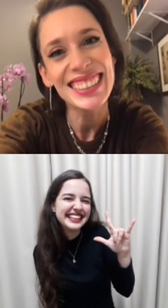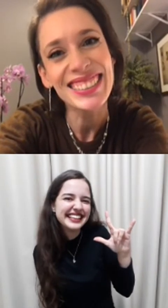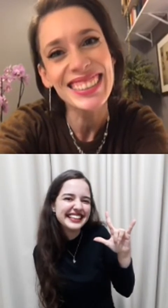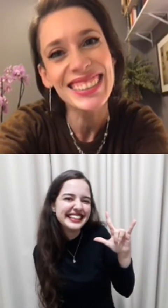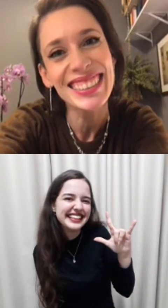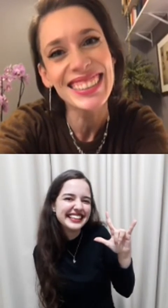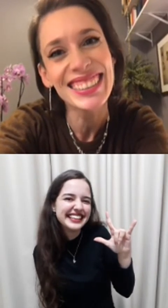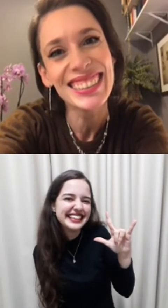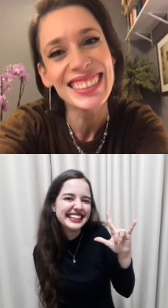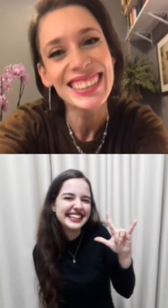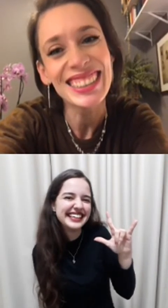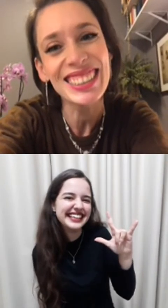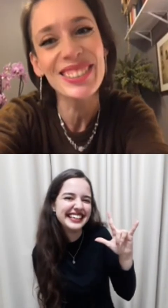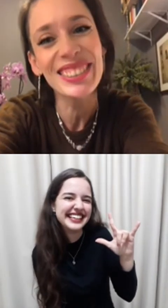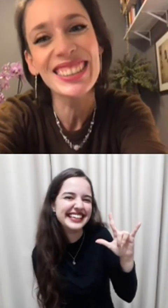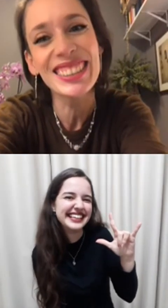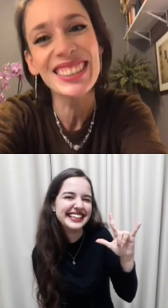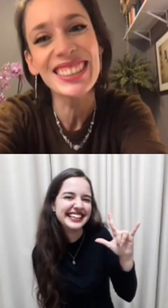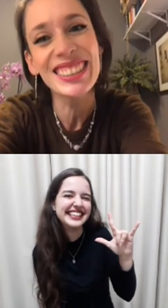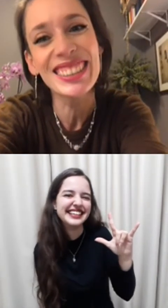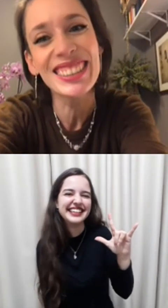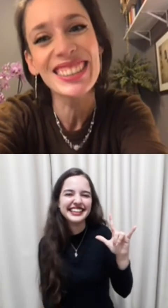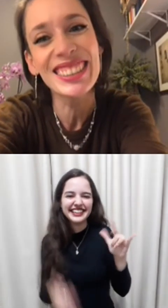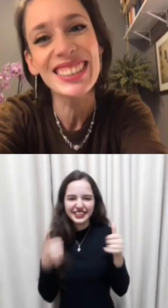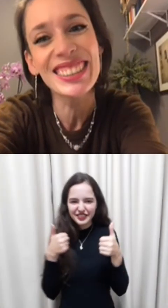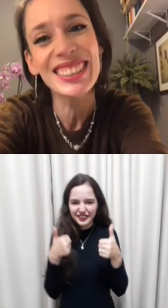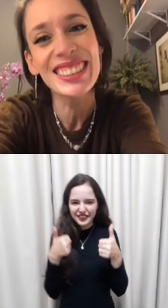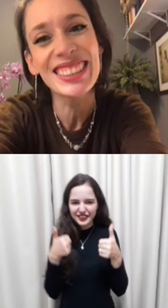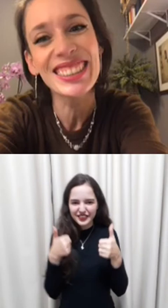Será que eu fiz? Eu acho que eu fiz.